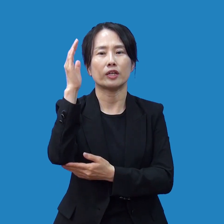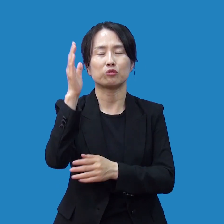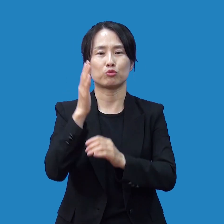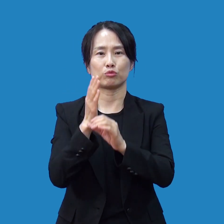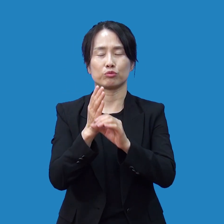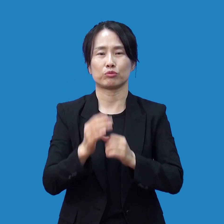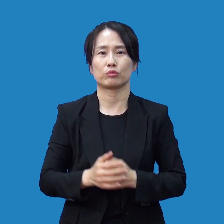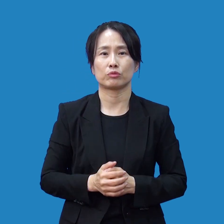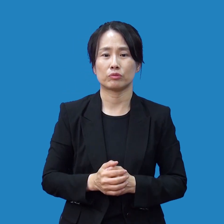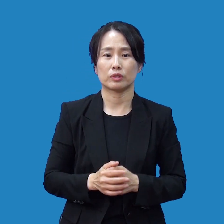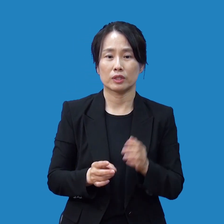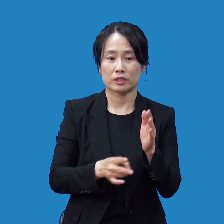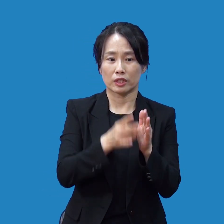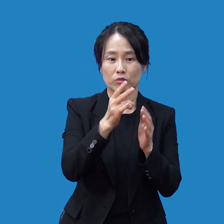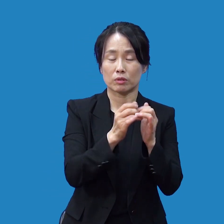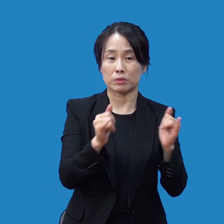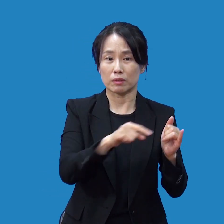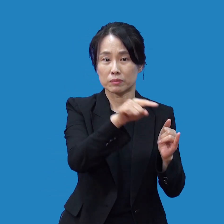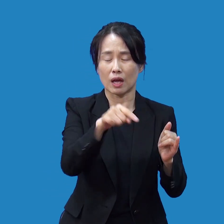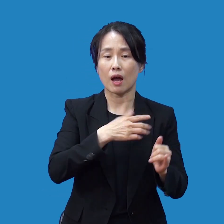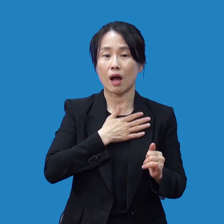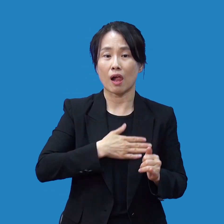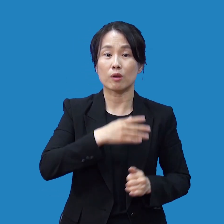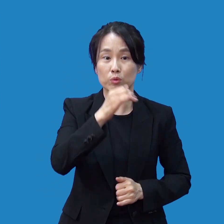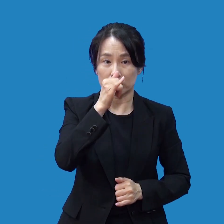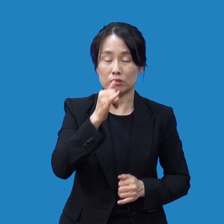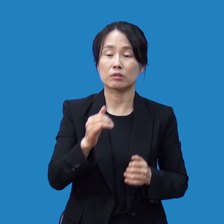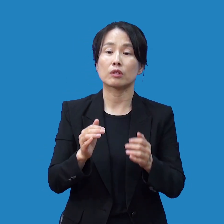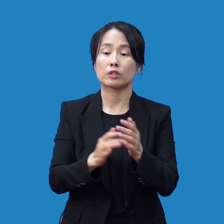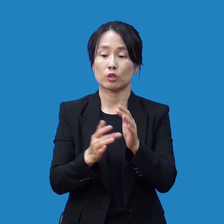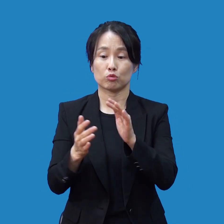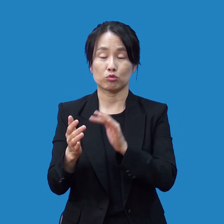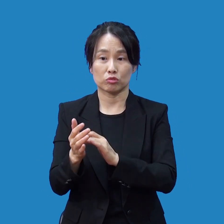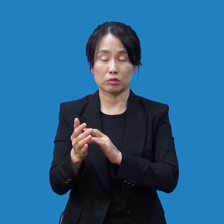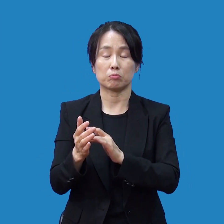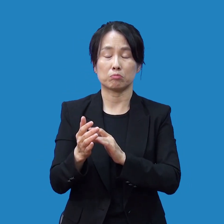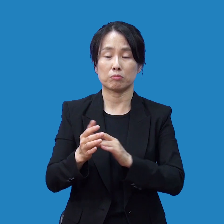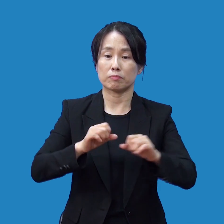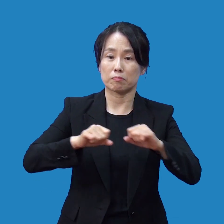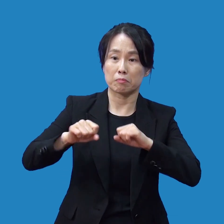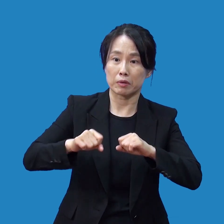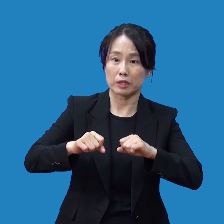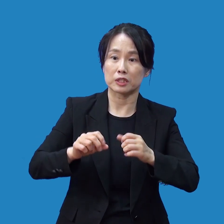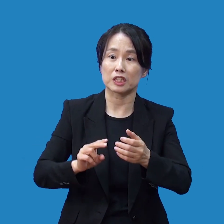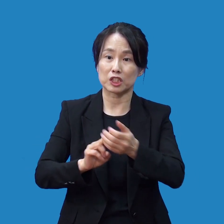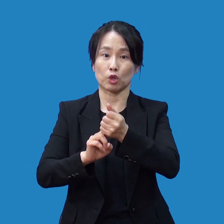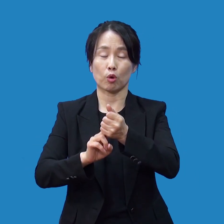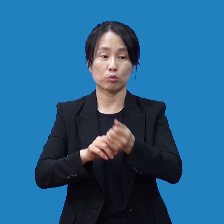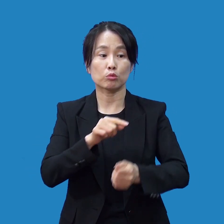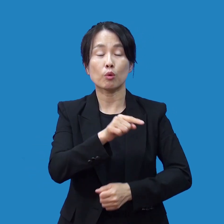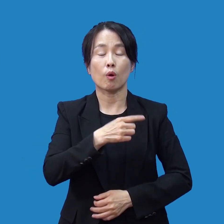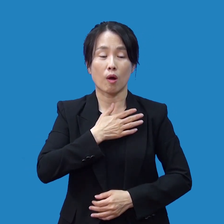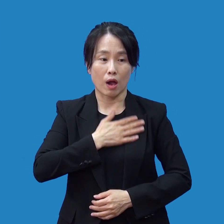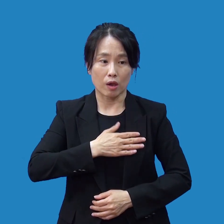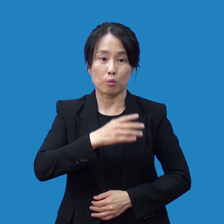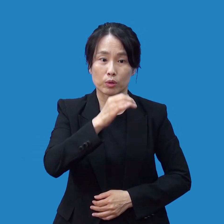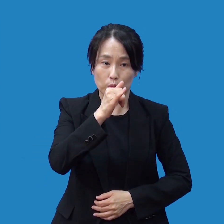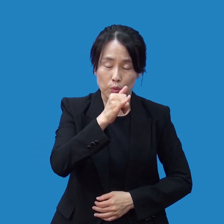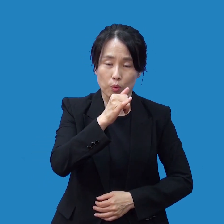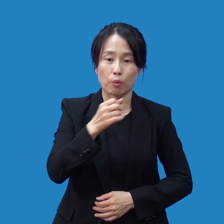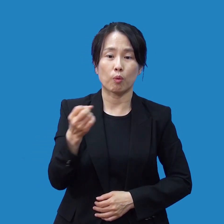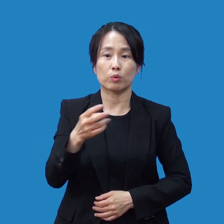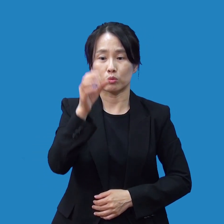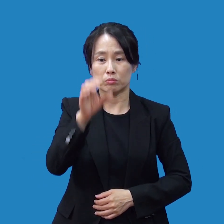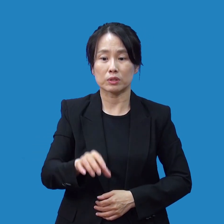예루살렘들이 이미 다 알고 있는 사실, 예수님에 대한, 예수님이 거기에서 행하신 일들, 여기에서 출발을 하는데,